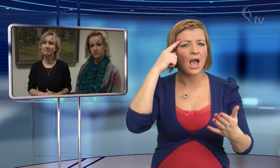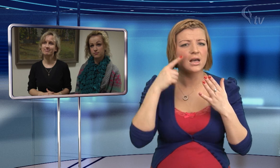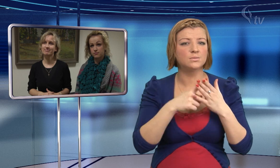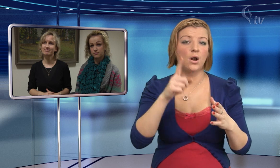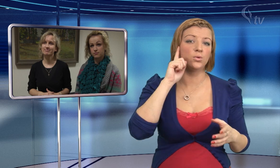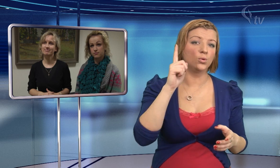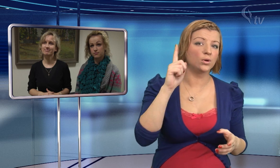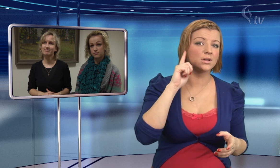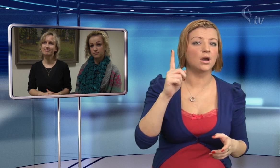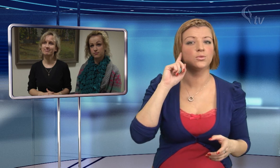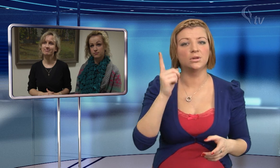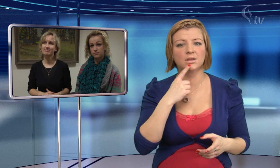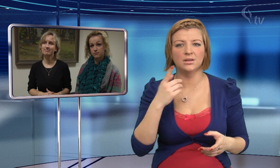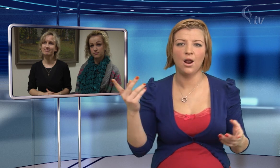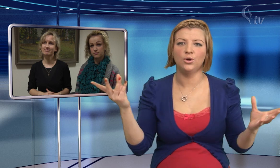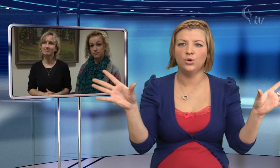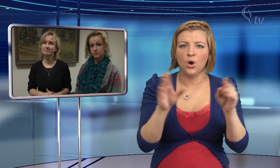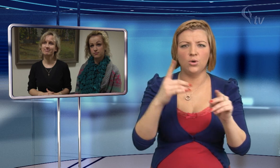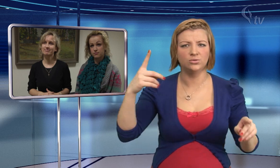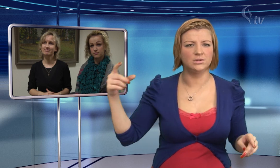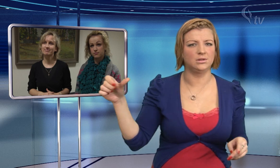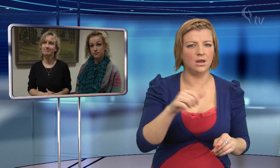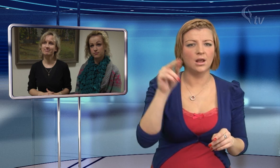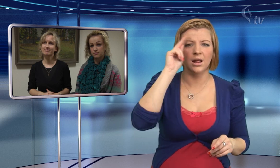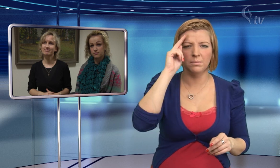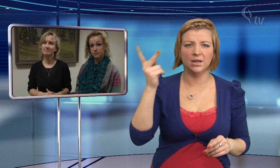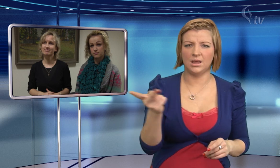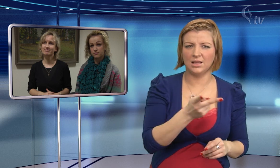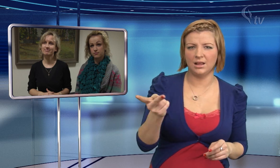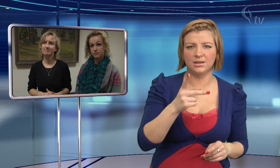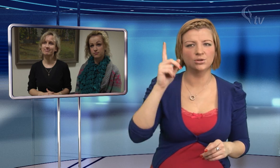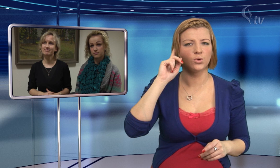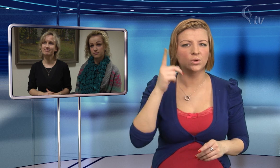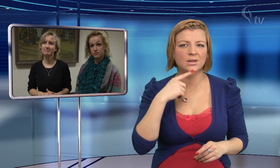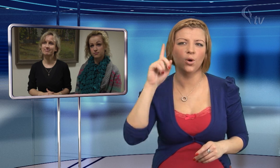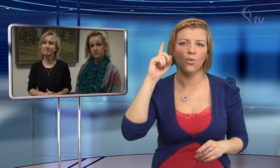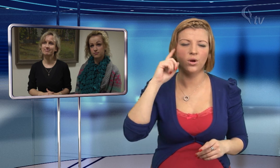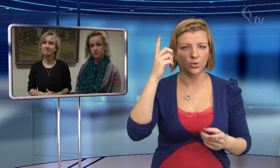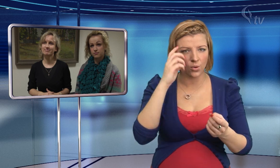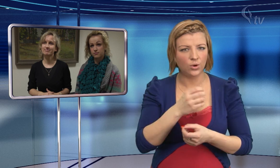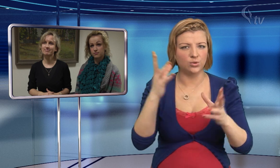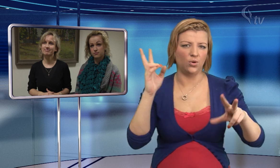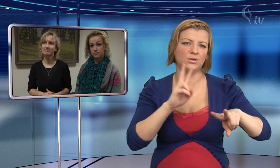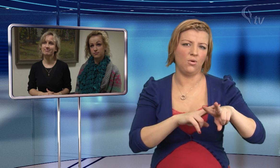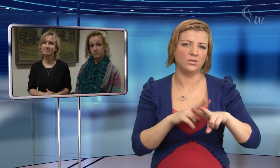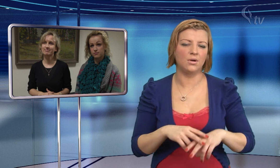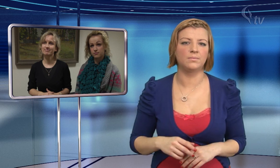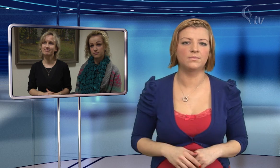Projekti eesmärk oli kurtidel ja kuuljatel veeta üks nädal koos, õppides tundma teineteise kultuure.